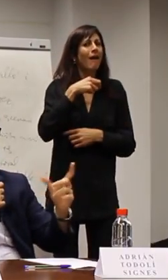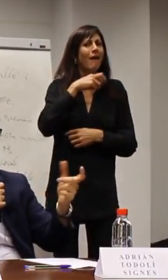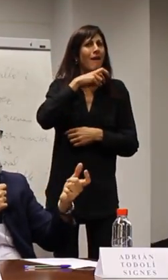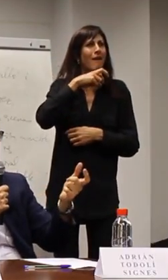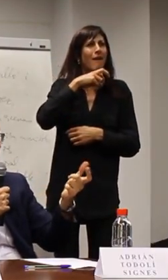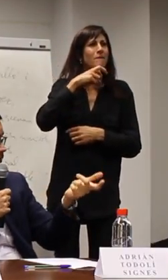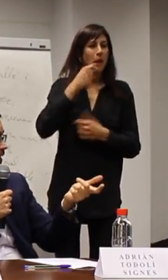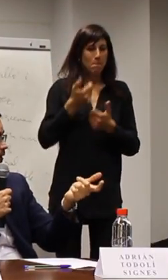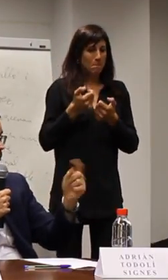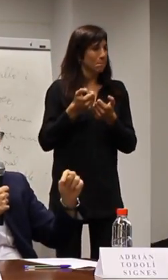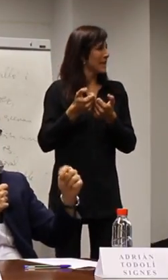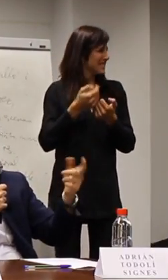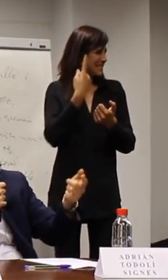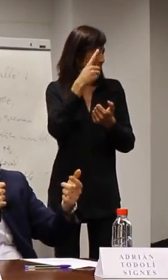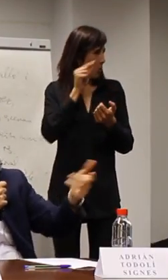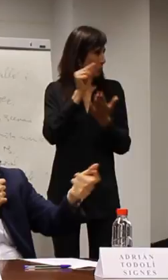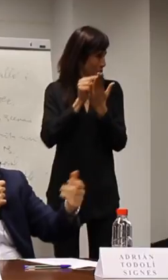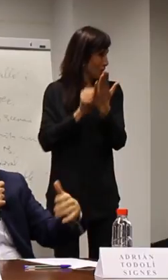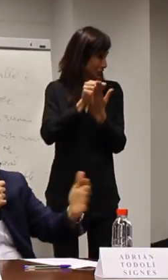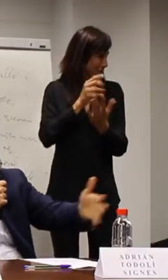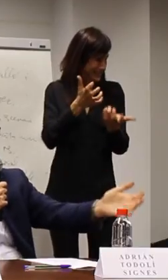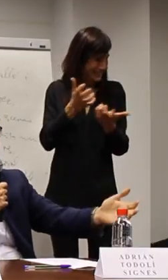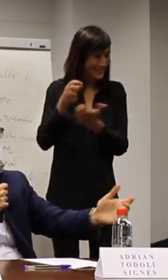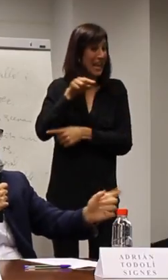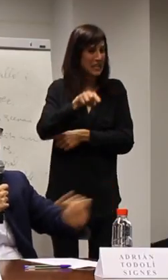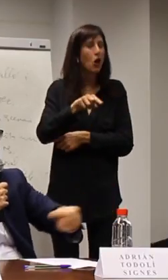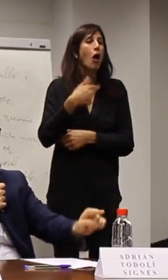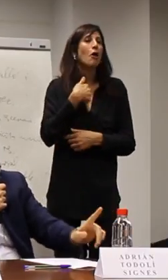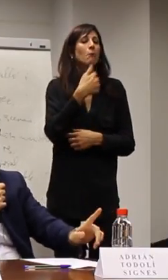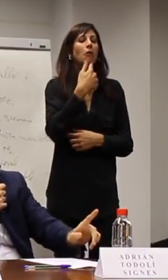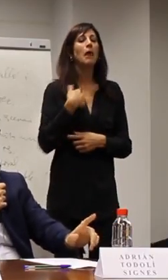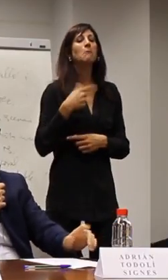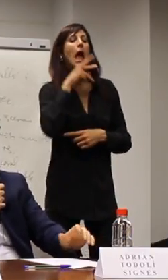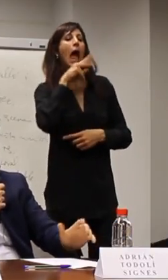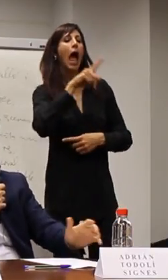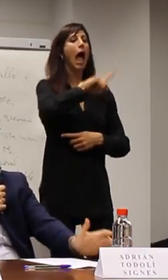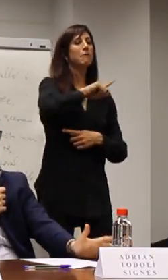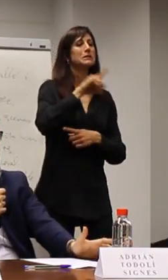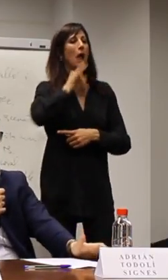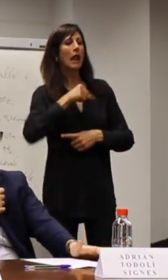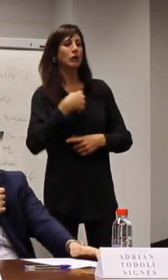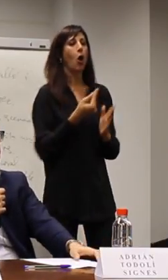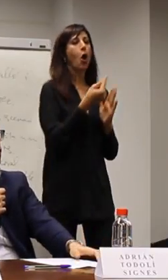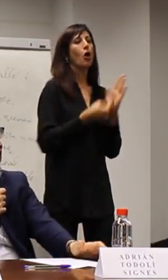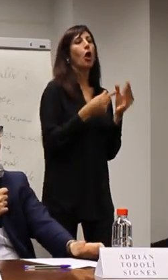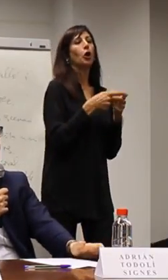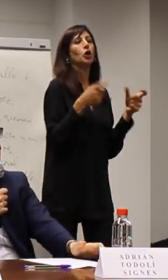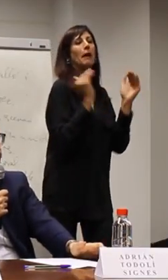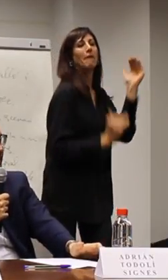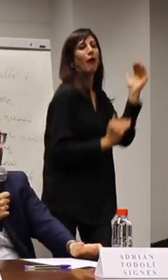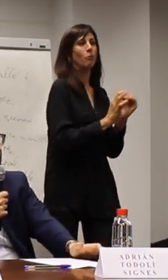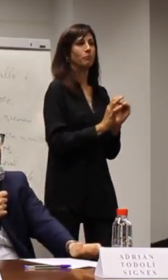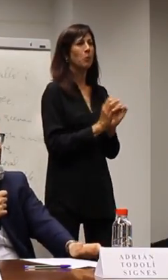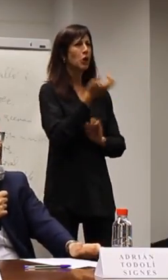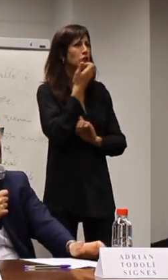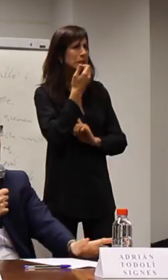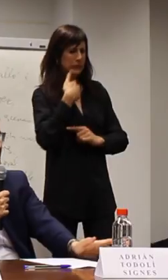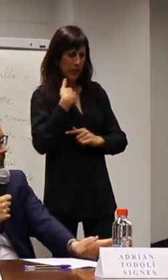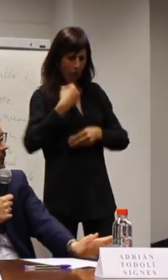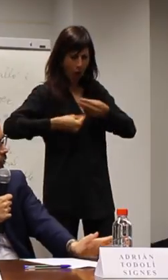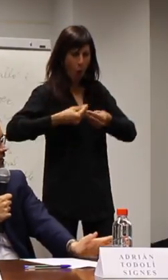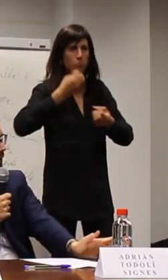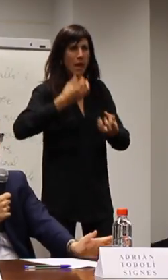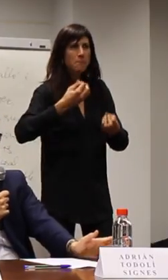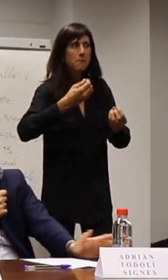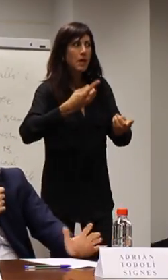pero normalmente se valora verazmente, porque me has hablado mal, y entonces te pongo mala nota. Pero ¿y qué pasa cuando yo lo hago todo bien y aún